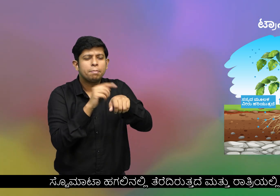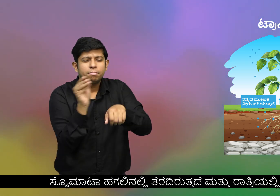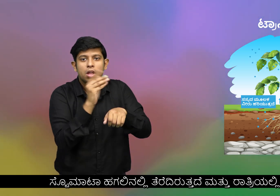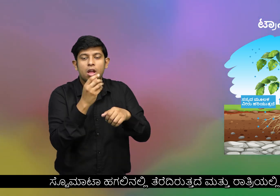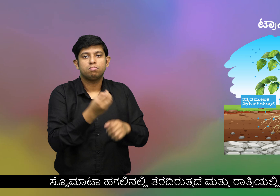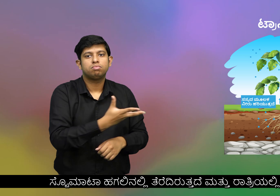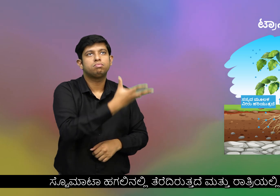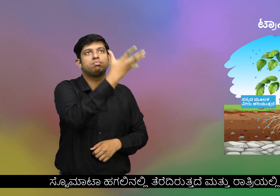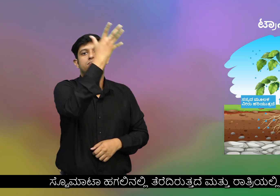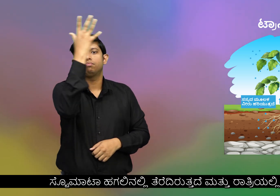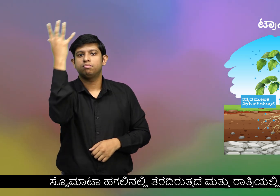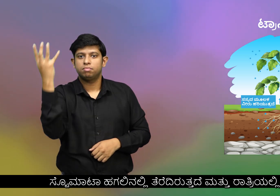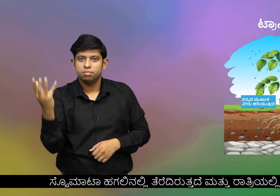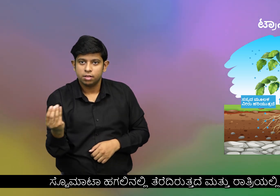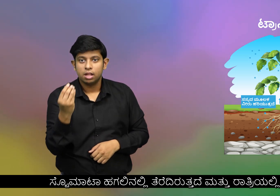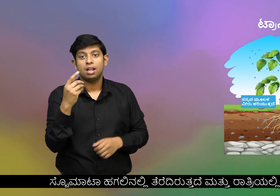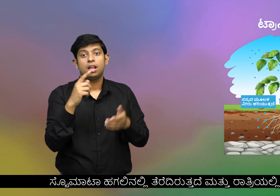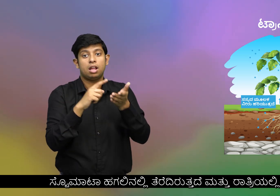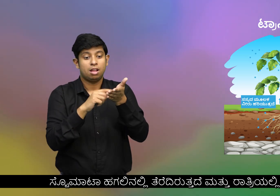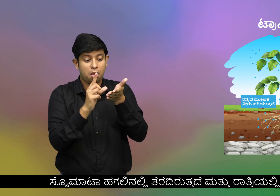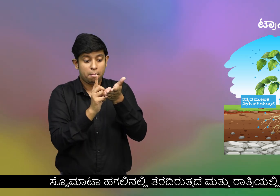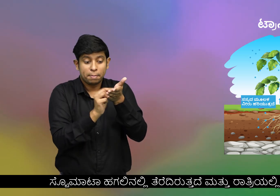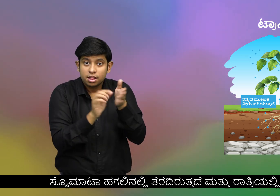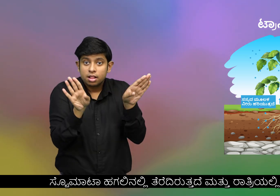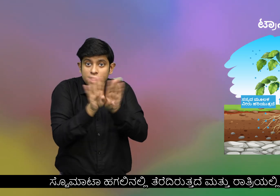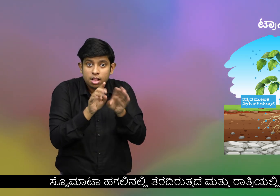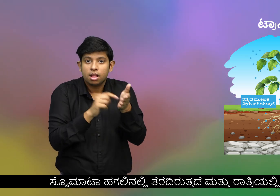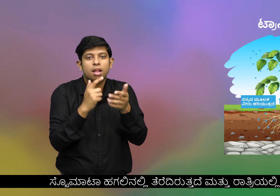ಸ್ಟೊಮ್ಯಾಟಾ ಹಗಲಿನಲ್ಲಿ ತೆರೆದಿರುತ್ತದೆ ಮತ್ತು ರಾತ್ರಿಯಲ್ಲಿ ಮುಚ್ಚಿರುತ್ತದೆ.